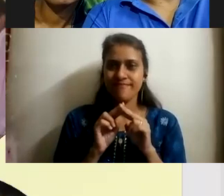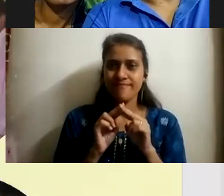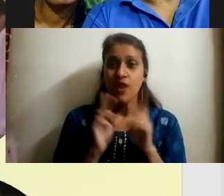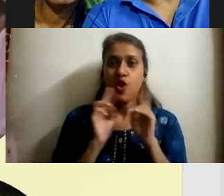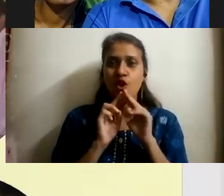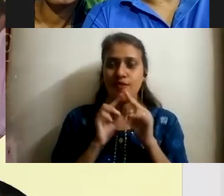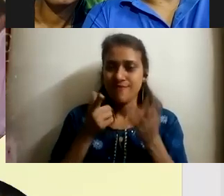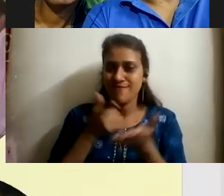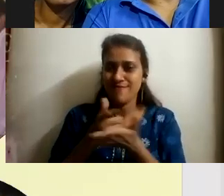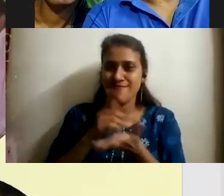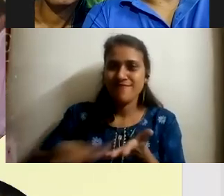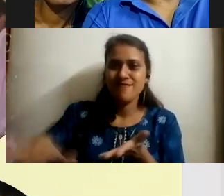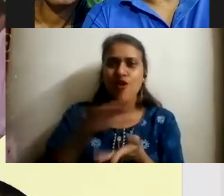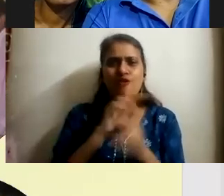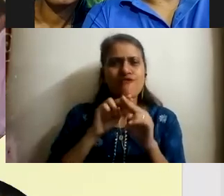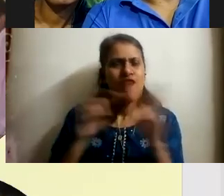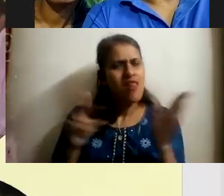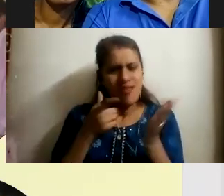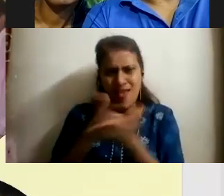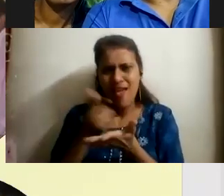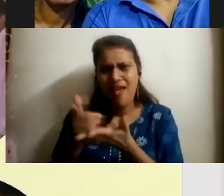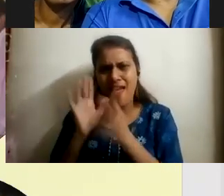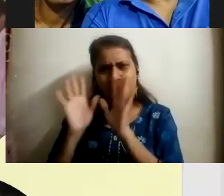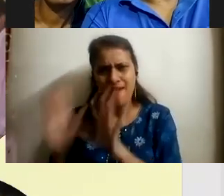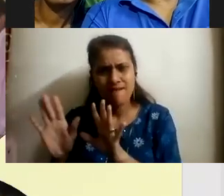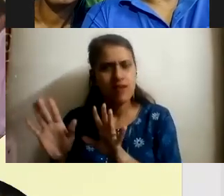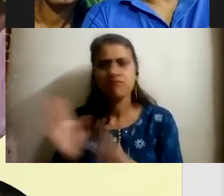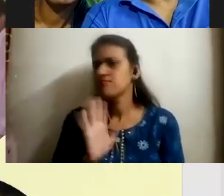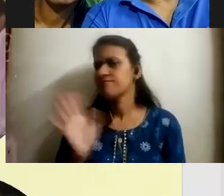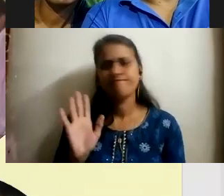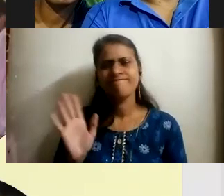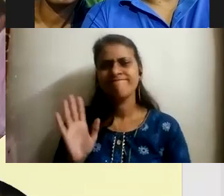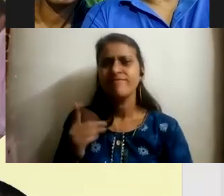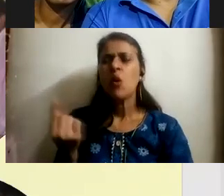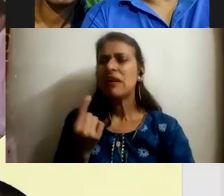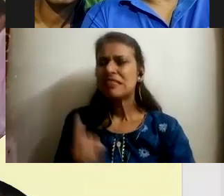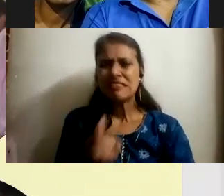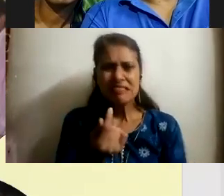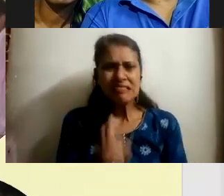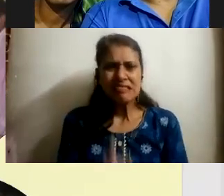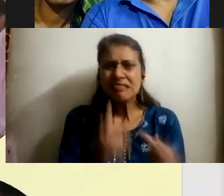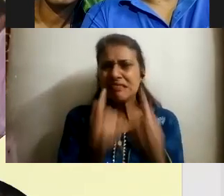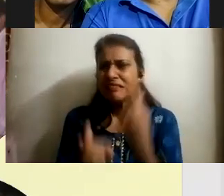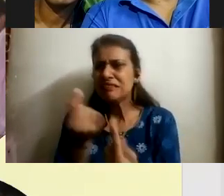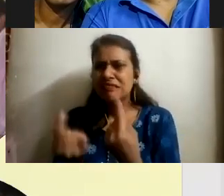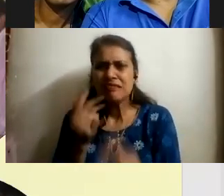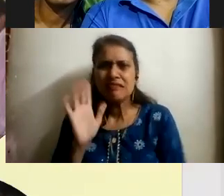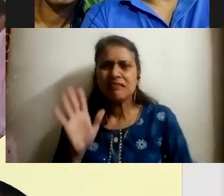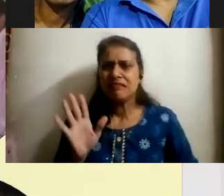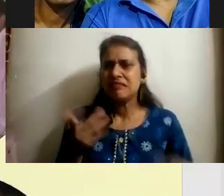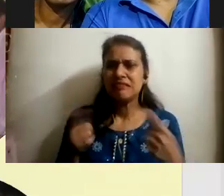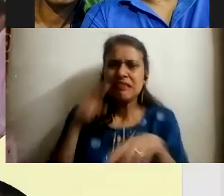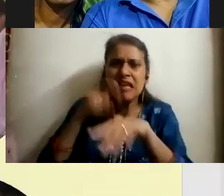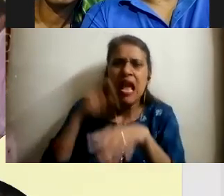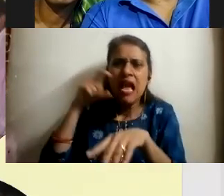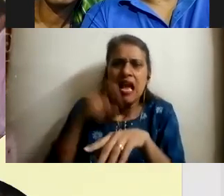फार्म एग्रो तो खेती बाड़ी होता होगा सिंह नहीं मैम वहां सिर्फ कांटा उगता है वहां कुछ नहीं होता है तो हमने